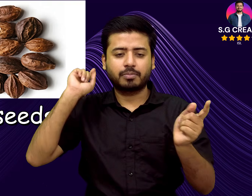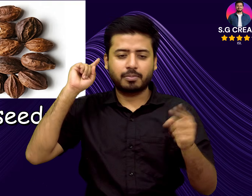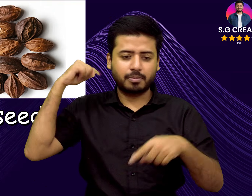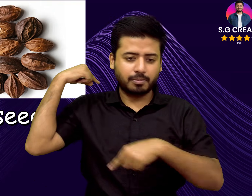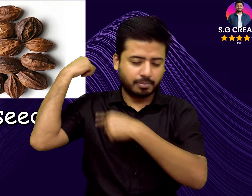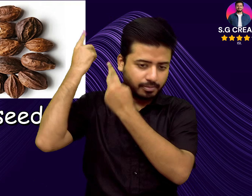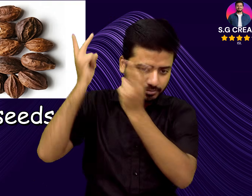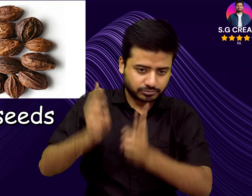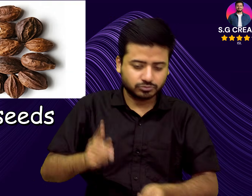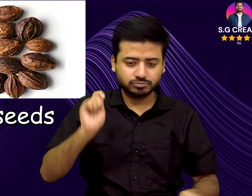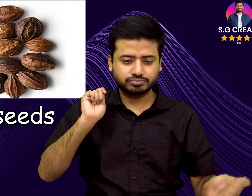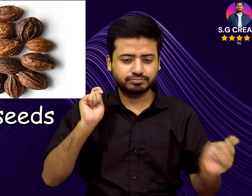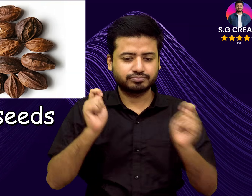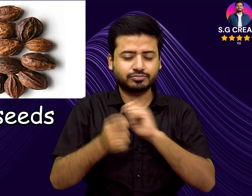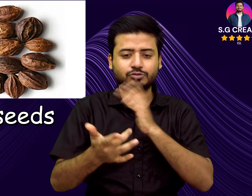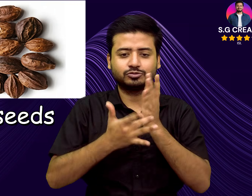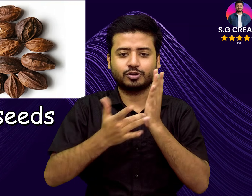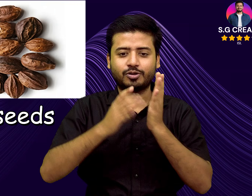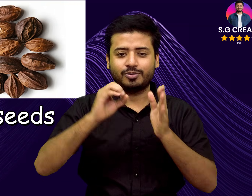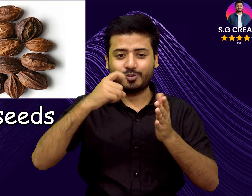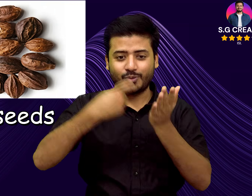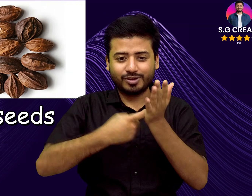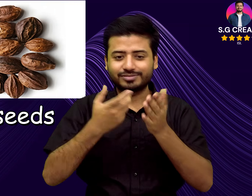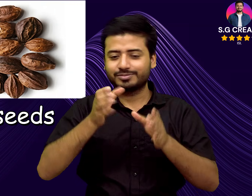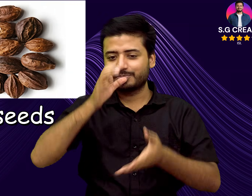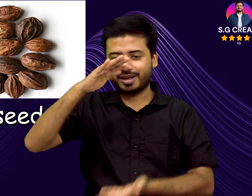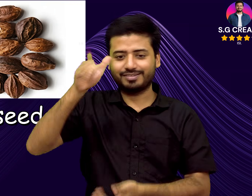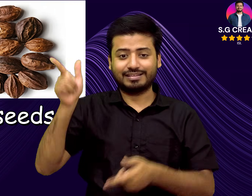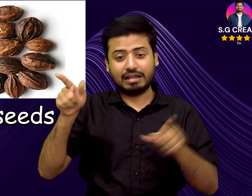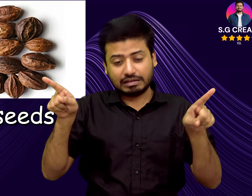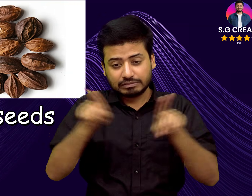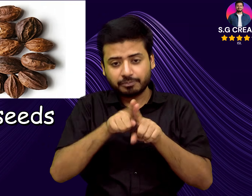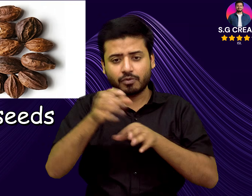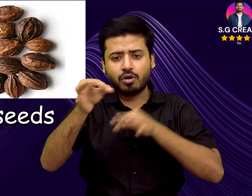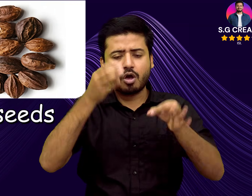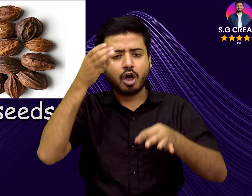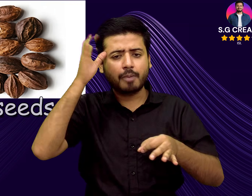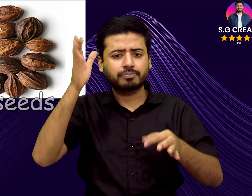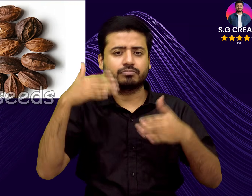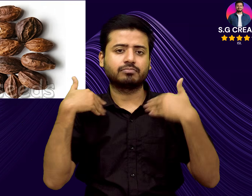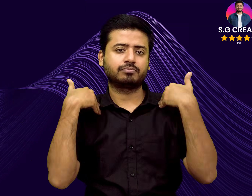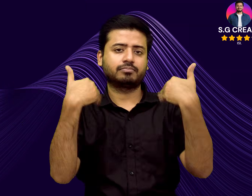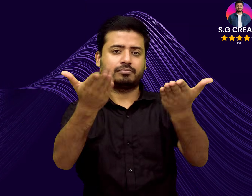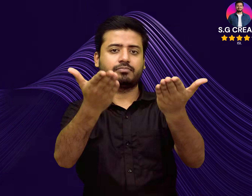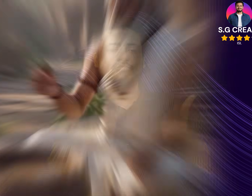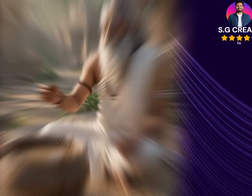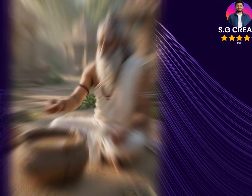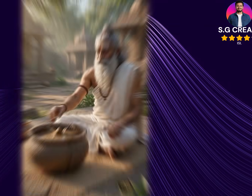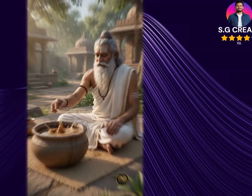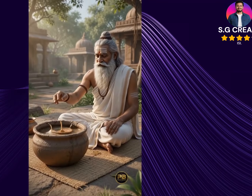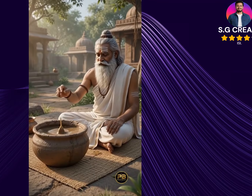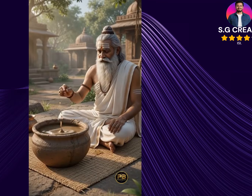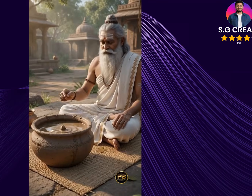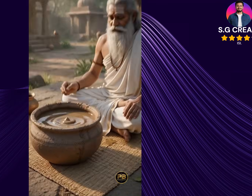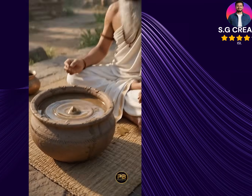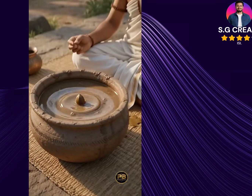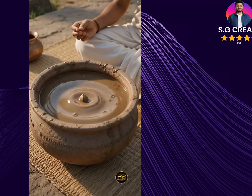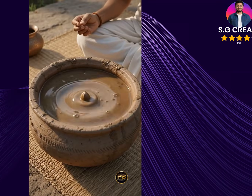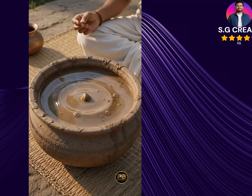impurities. Herbal elements, optional dried vetiver roots, washed neem leaves or tulsi, holy प्राचीन basil, भारत में एक ऐसा branches. बीज था जो